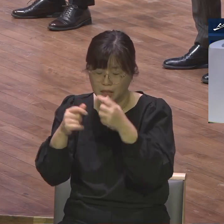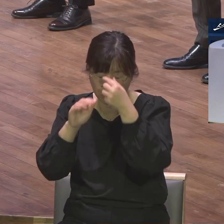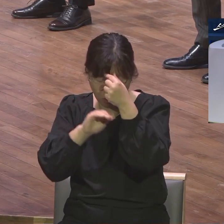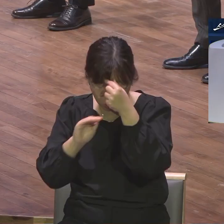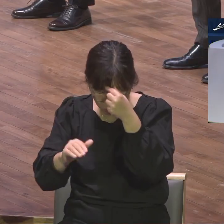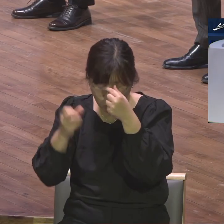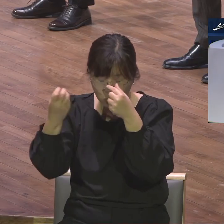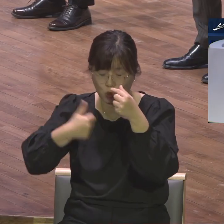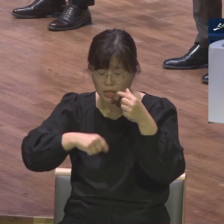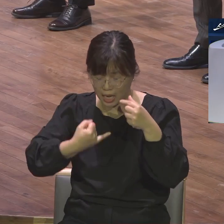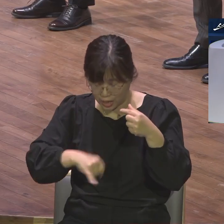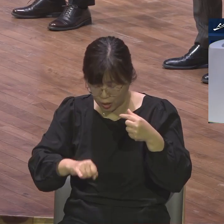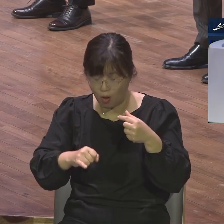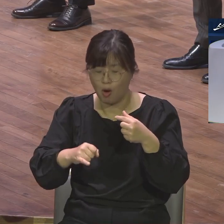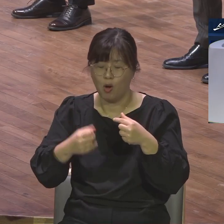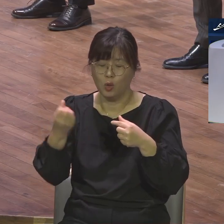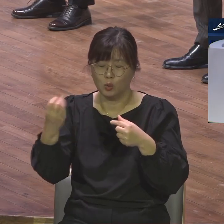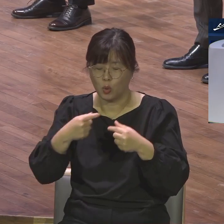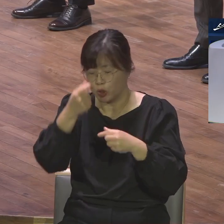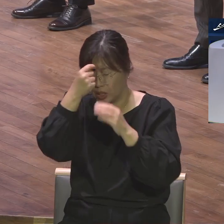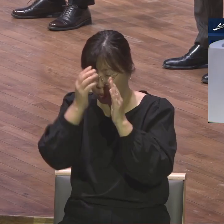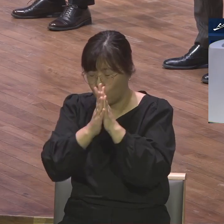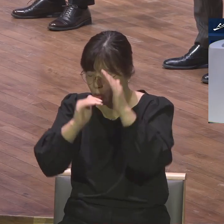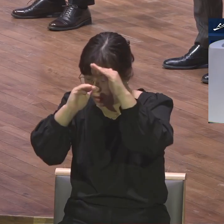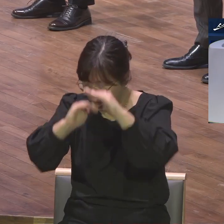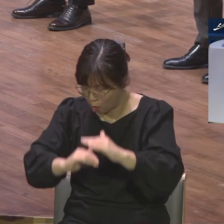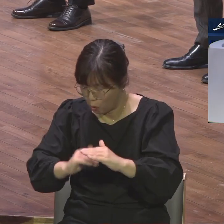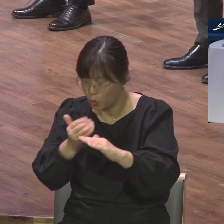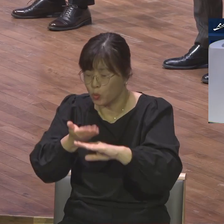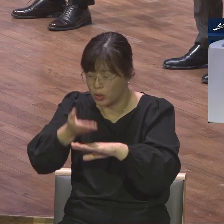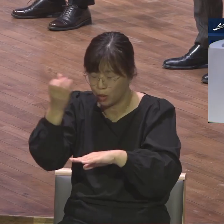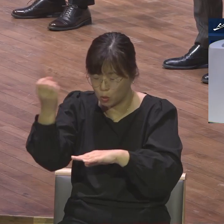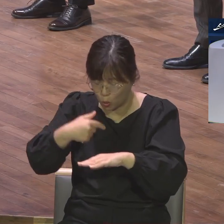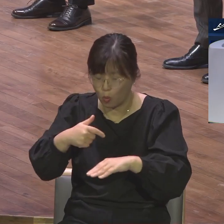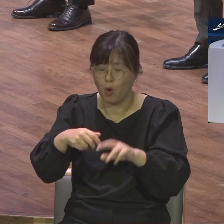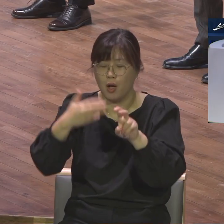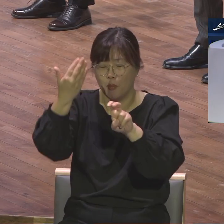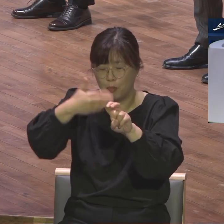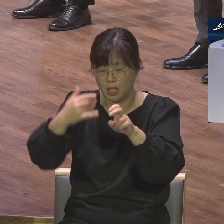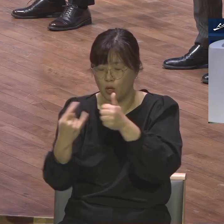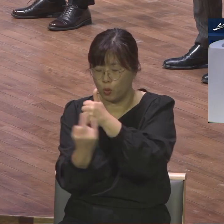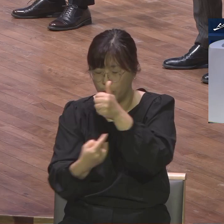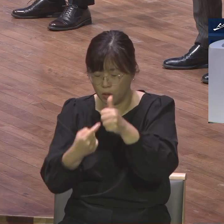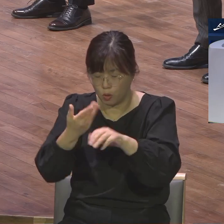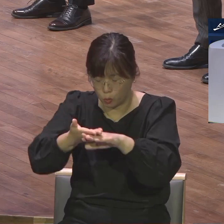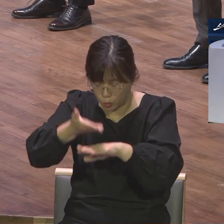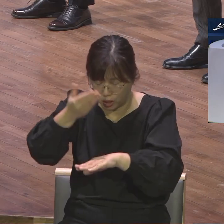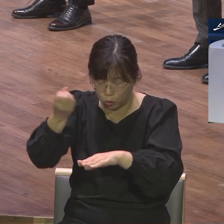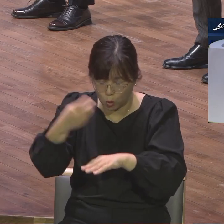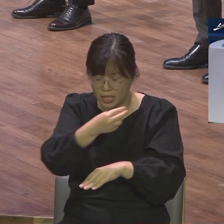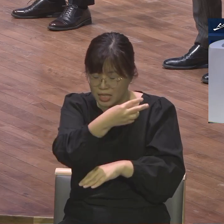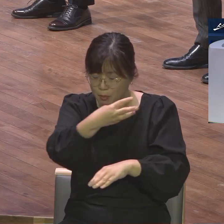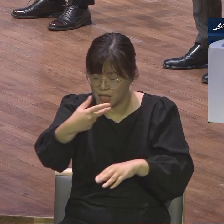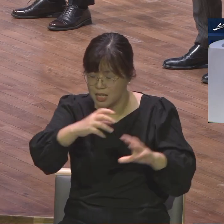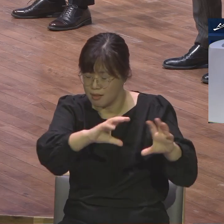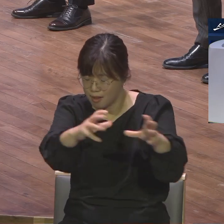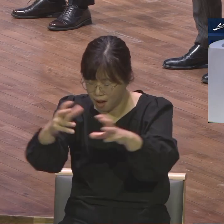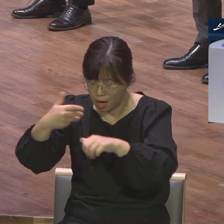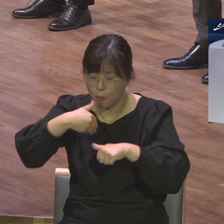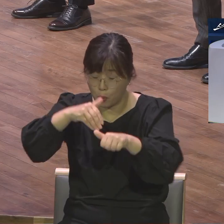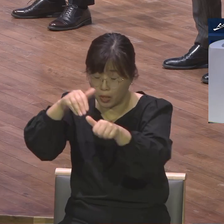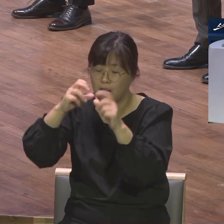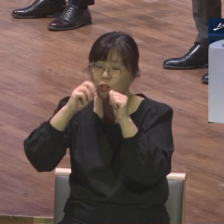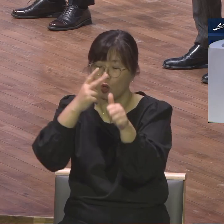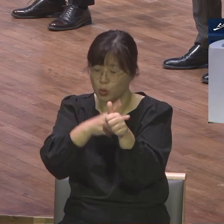또 자녀와 소원하는 모든 기도 제목 이외 그리고 기관 특송을 통해 하나님께 영광 돌린 미디어 위원회와 237 나라에 흩어진 모든 파송